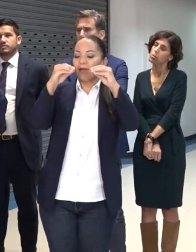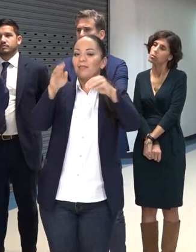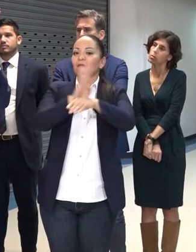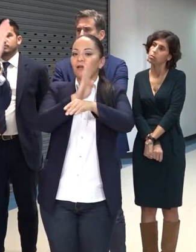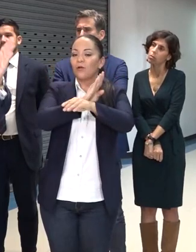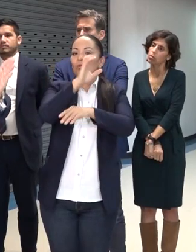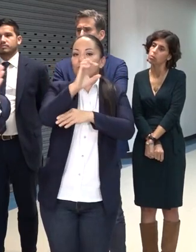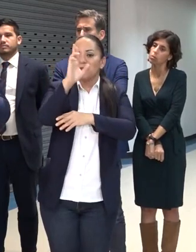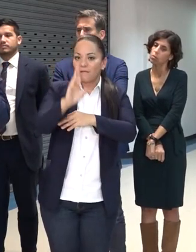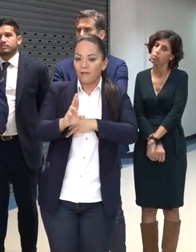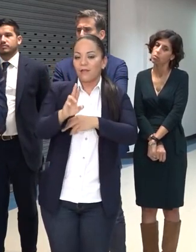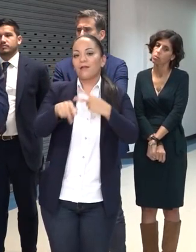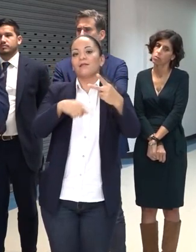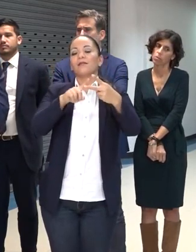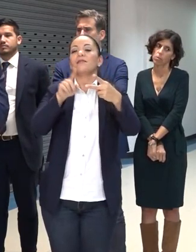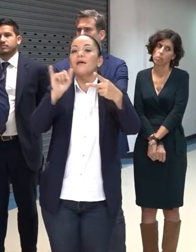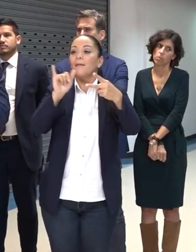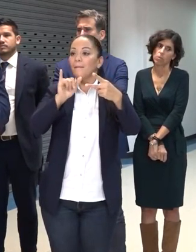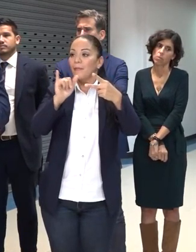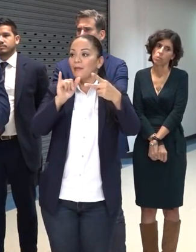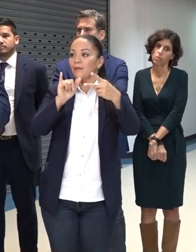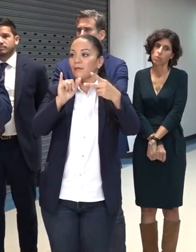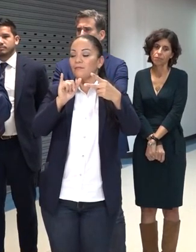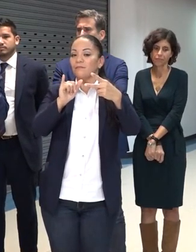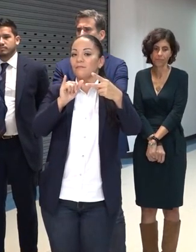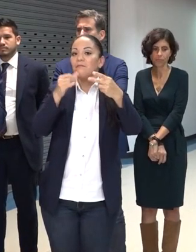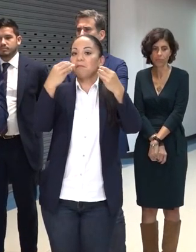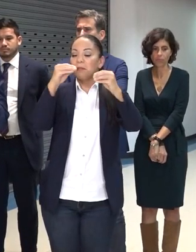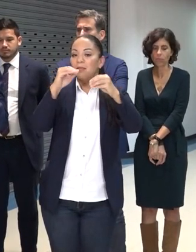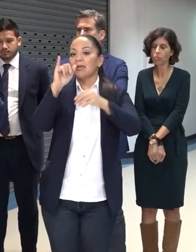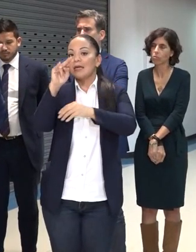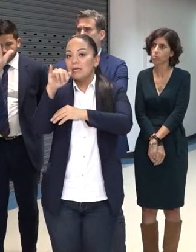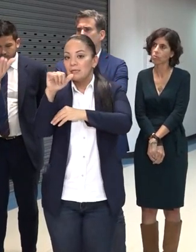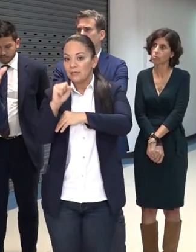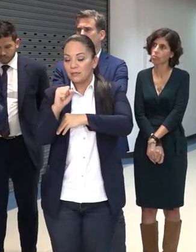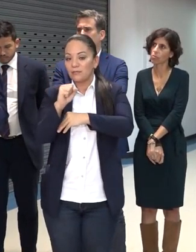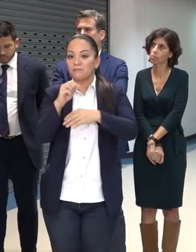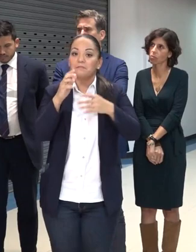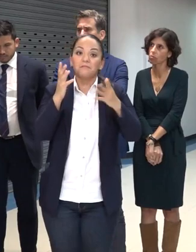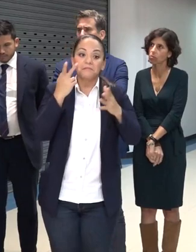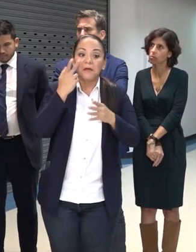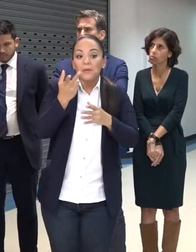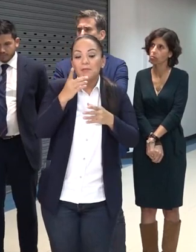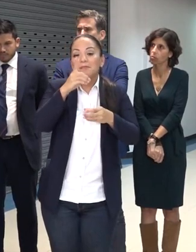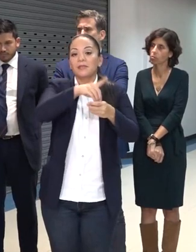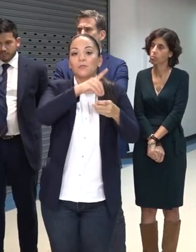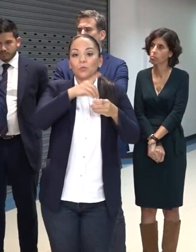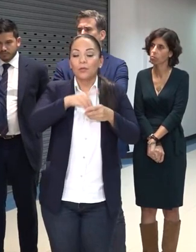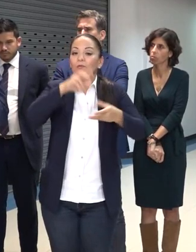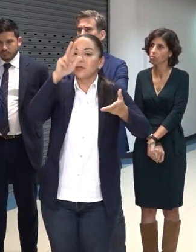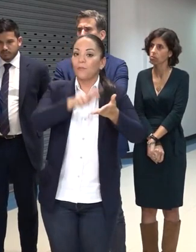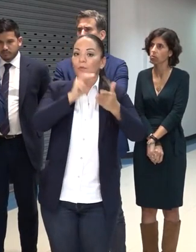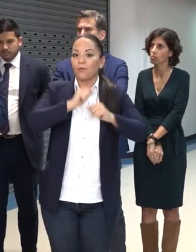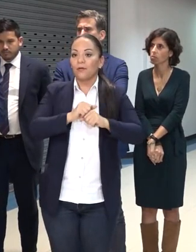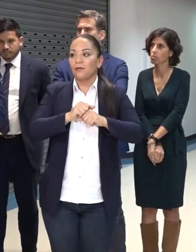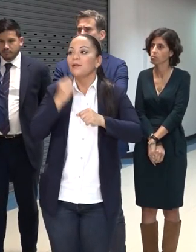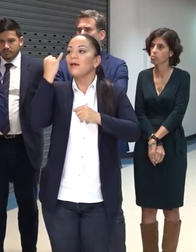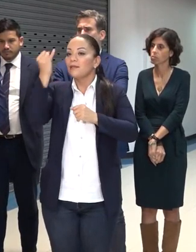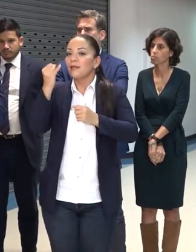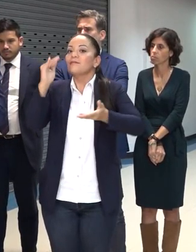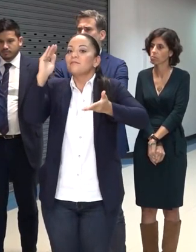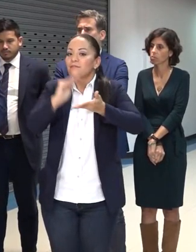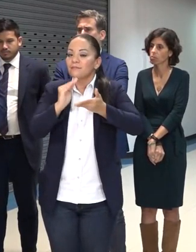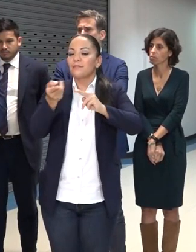Banco de Costa Rica y potencialmente la venta de las acciones del INSS, en caso de que los diputados y las diputadas lo aprueben, es reducir